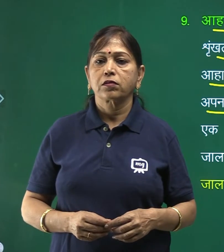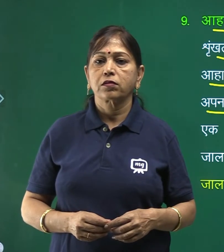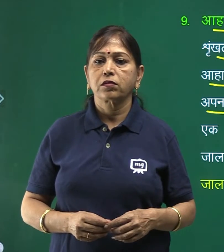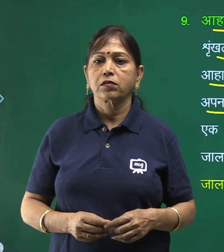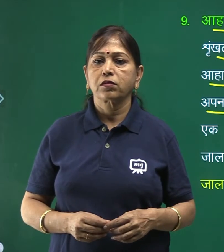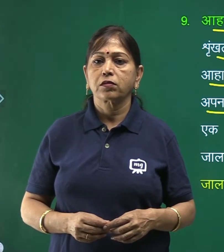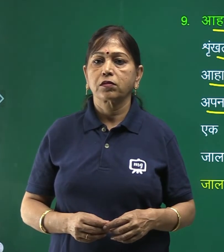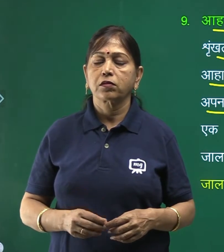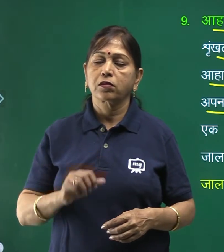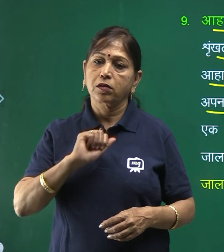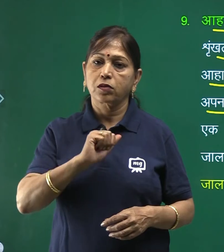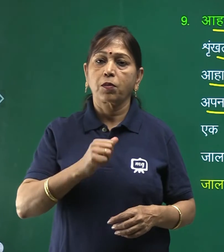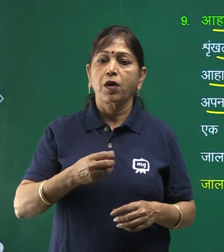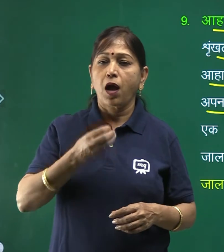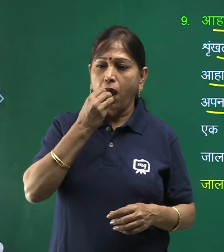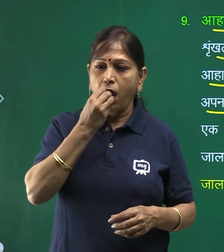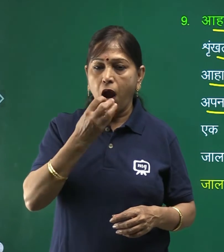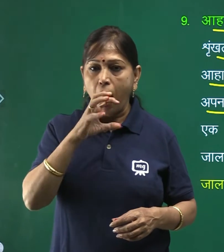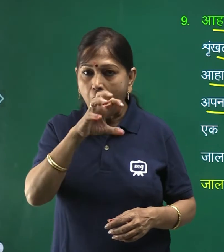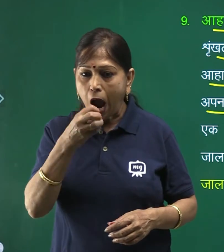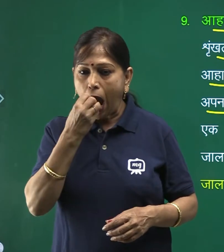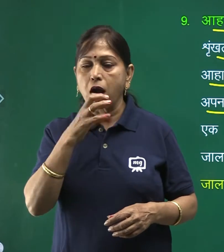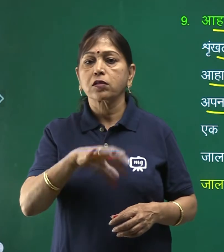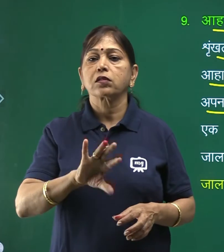अपना आहार बनाते हैं।